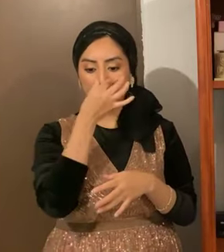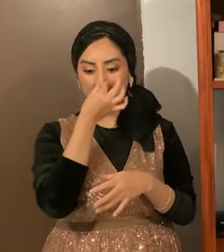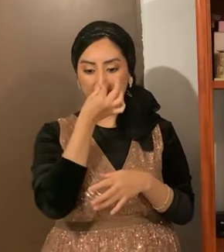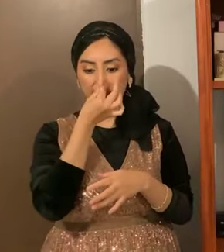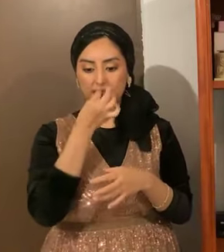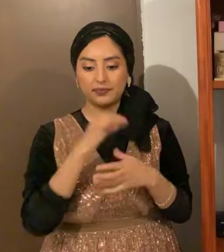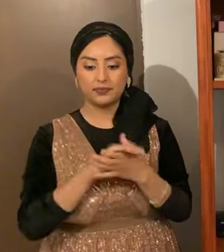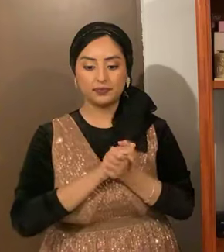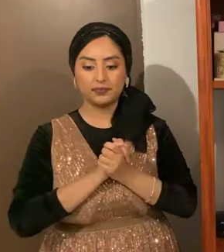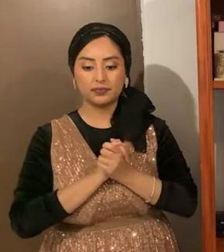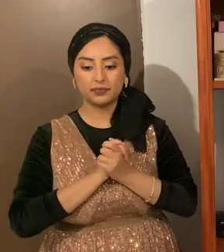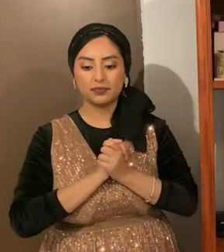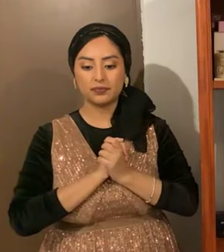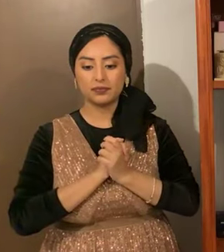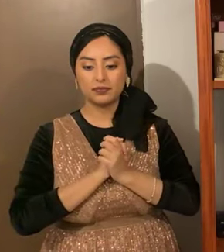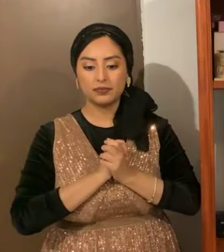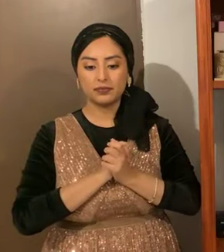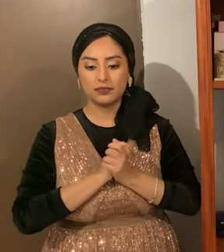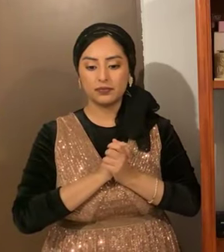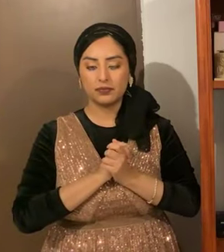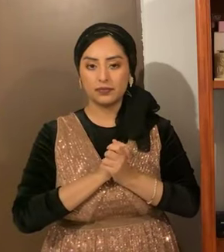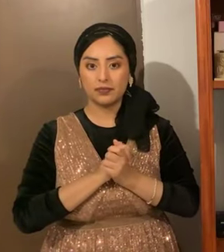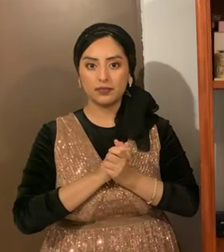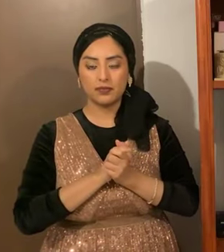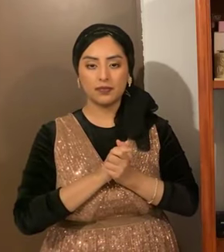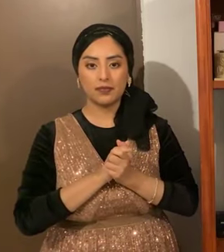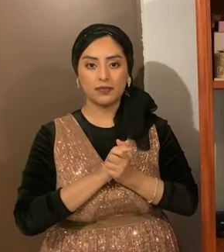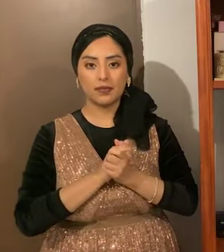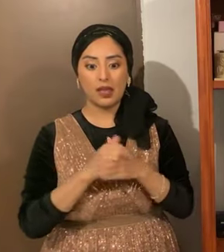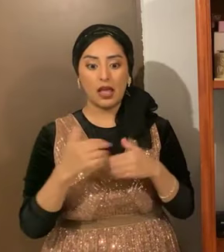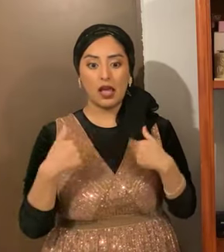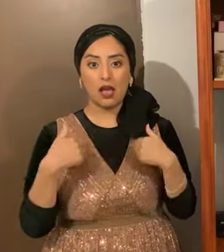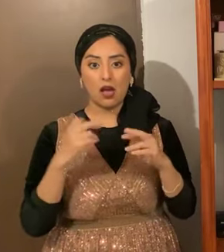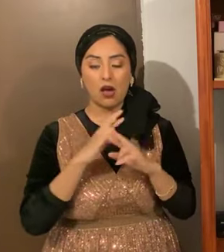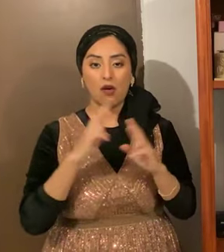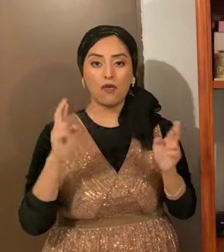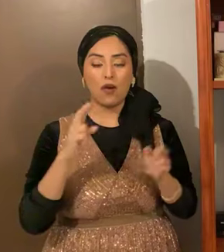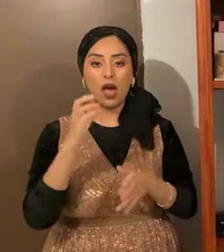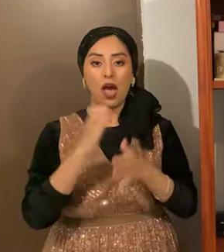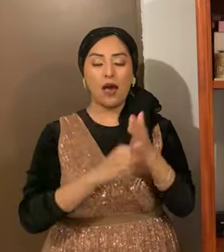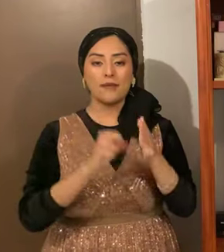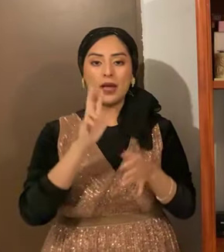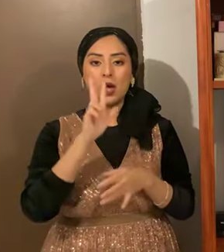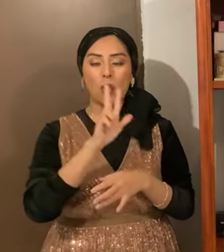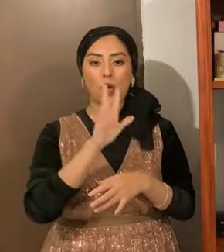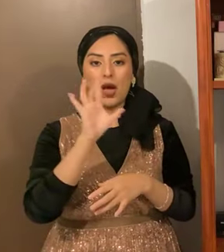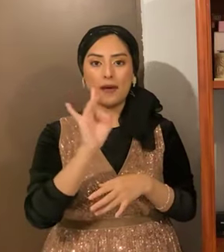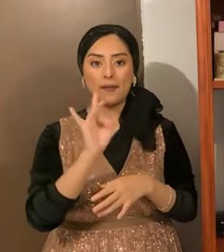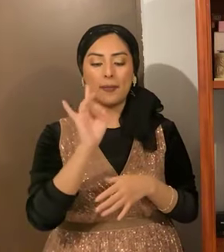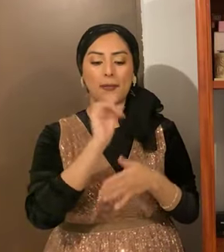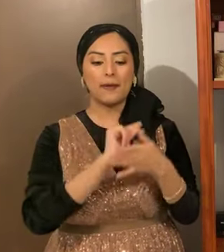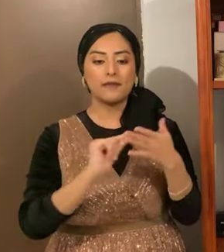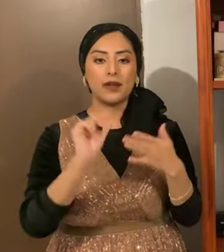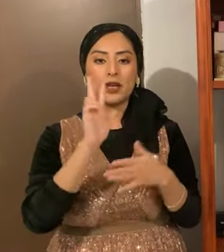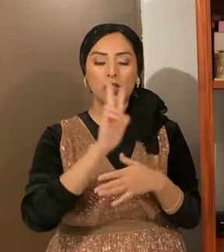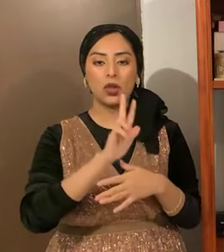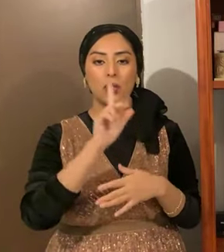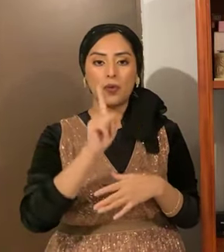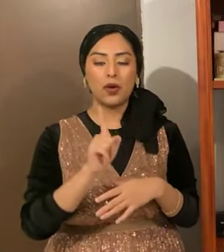¿sí? Muy bien, ya tiene el capítulo 38, perfecto, verso